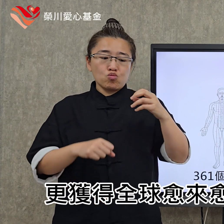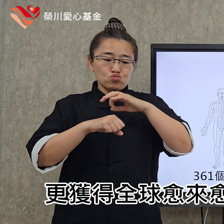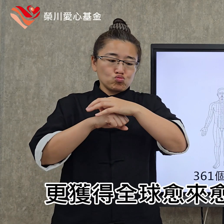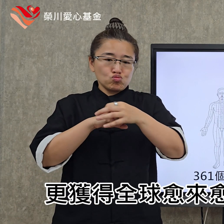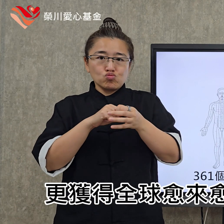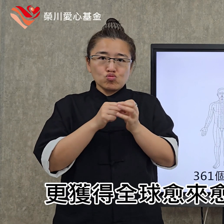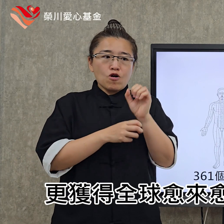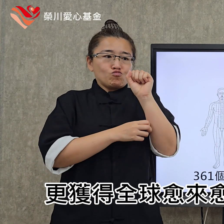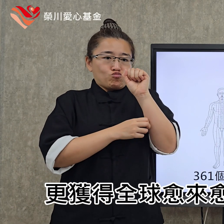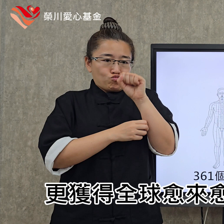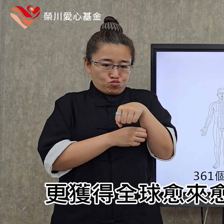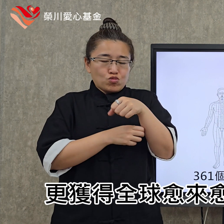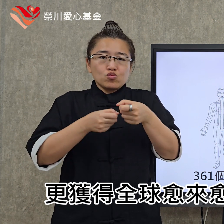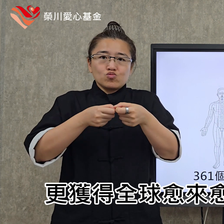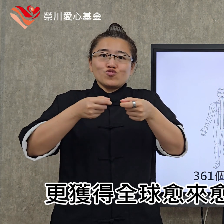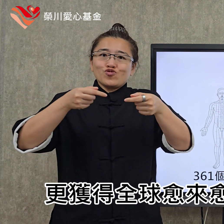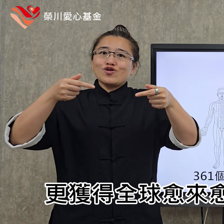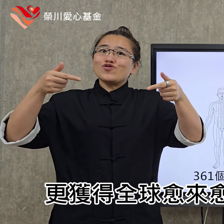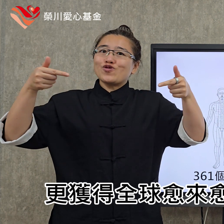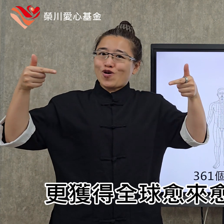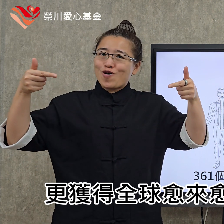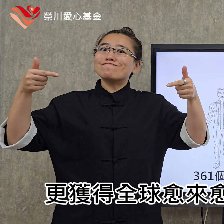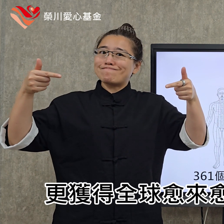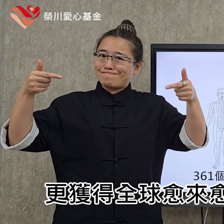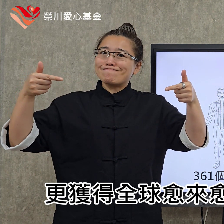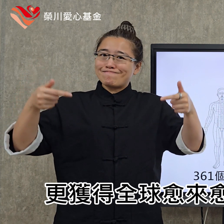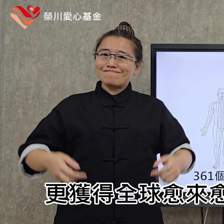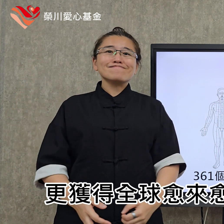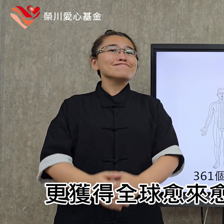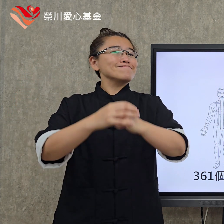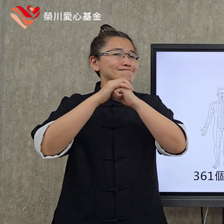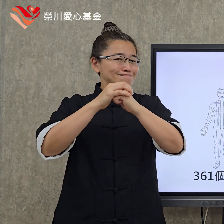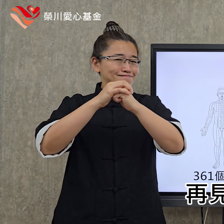得全球越嚟越多嘅地區認可。再見。